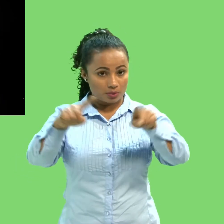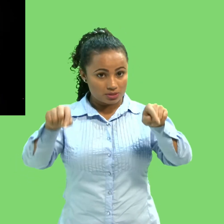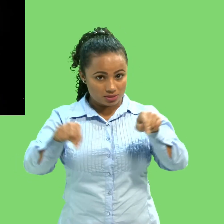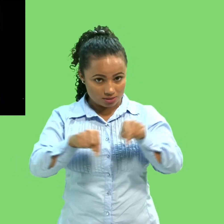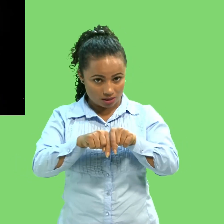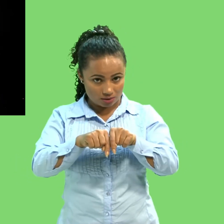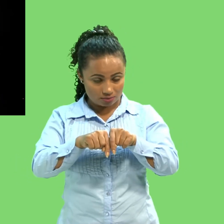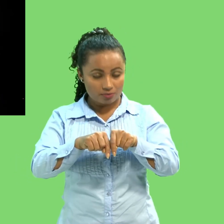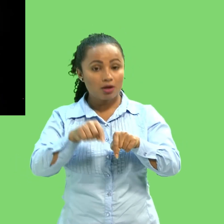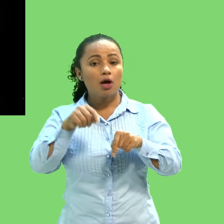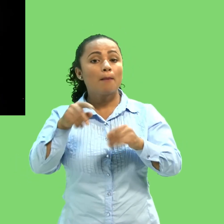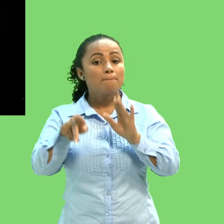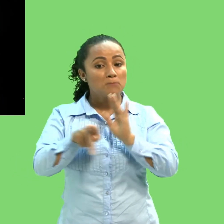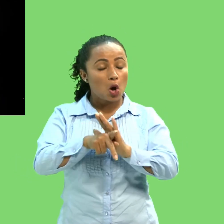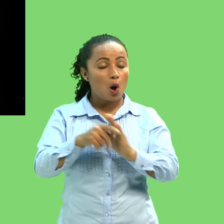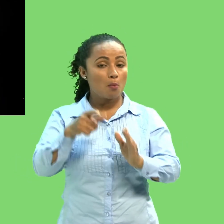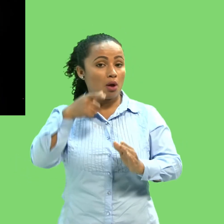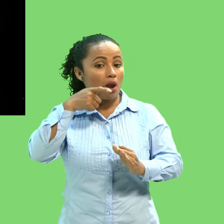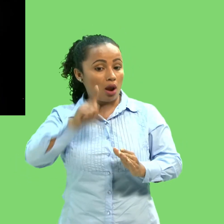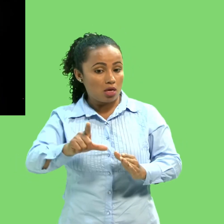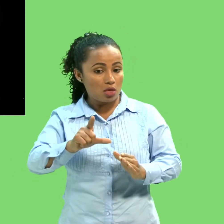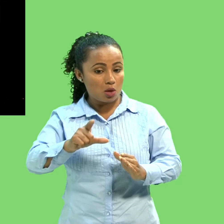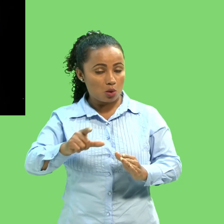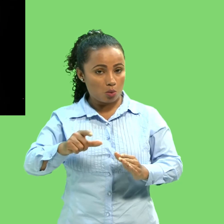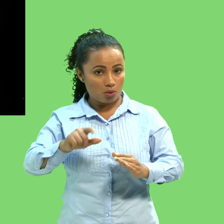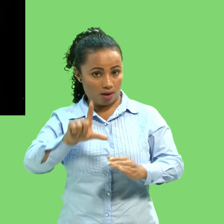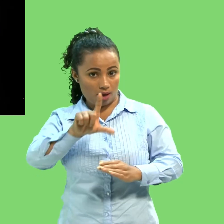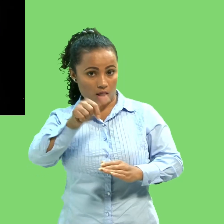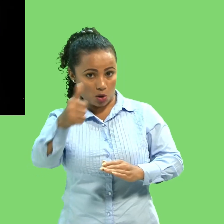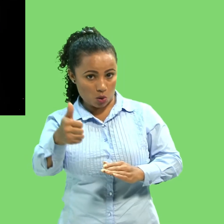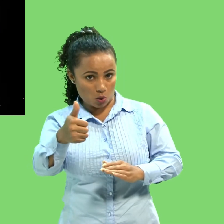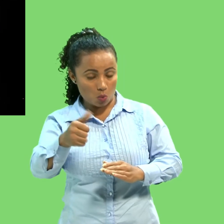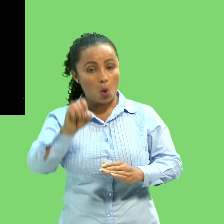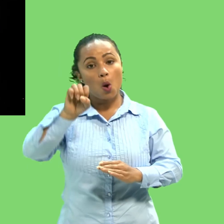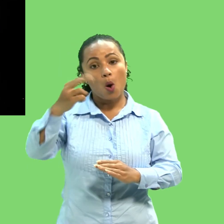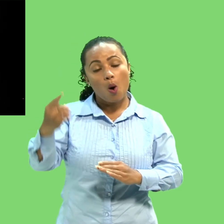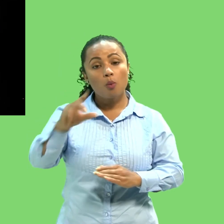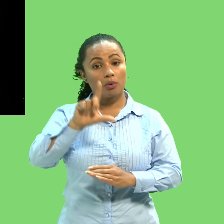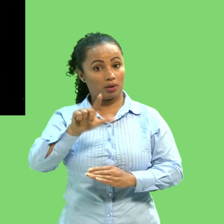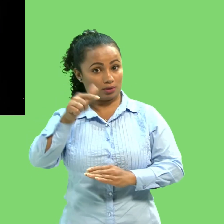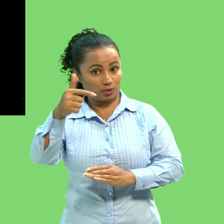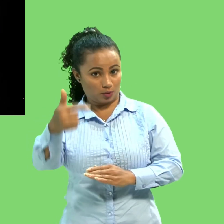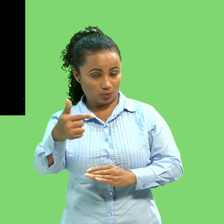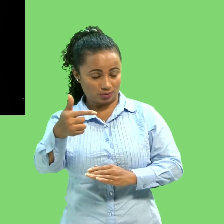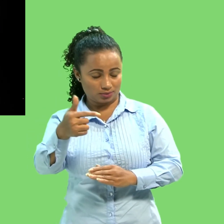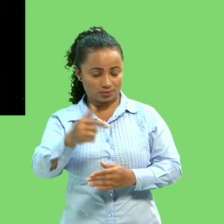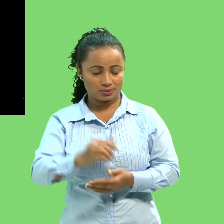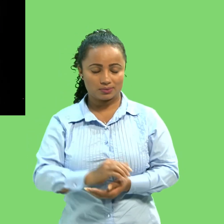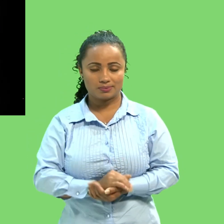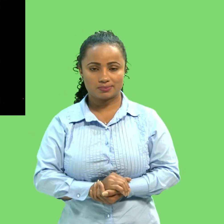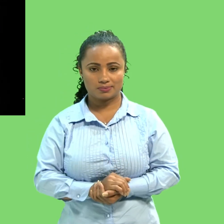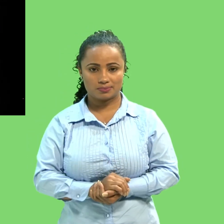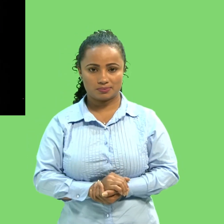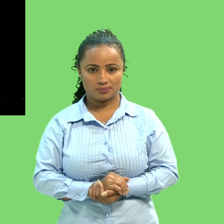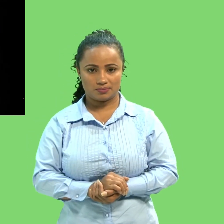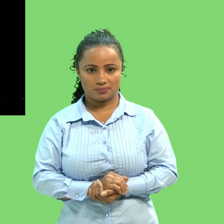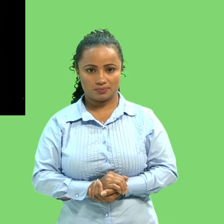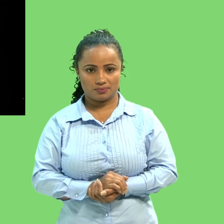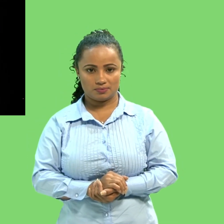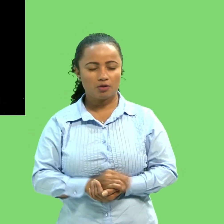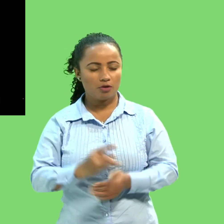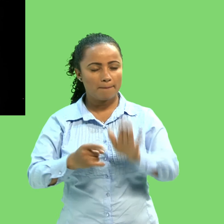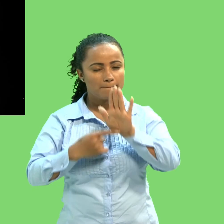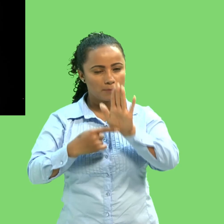estrangeira, ou, melhor, do ensino-aprendizagem de línguas. Então, na verdade, vamos só colocar aqui para a gente conceituar melhor,